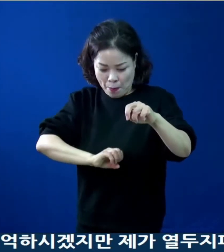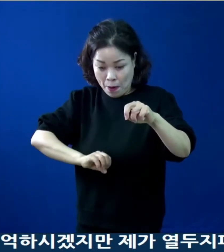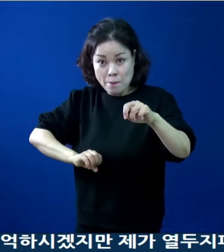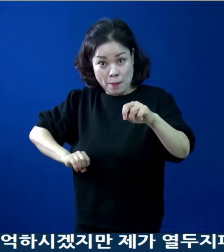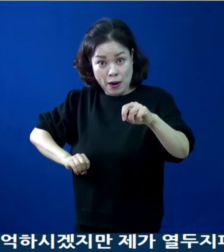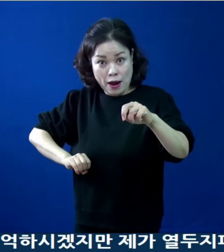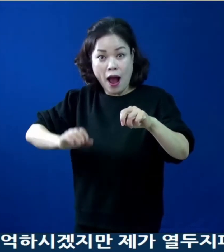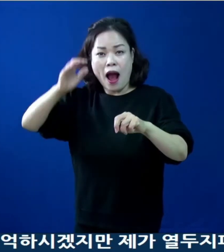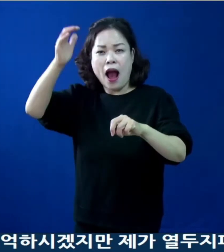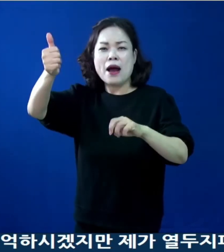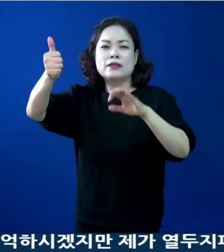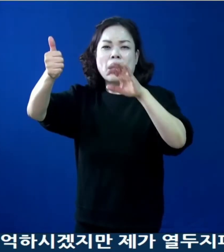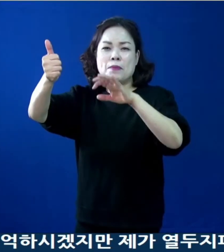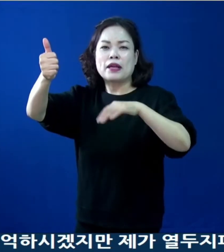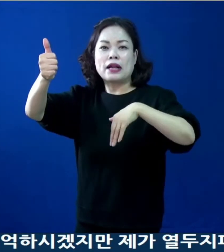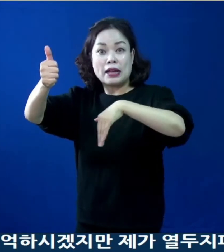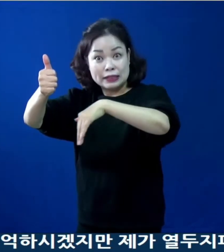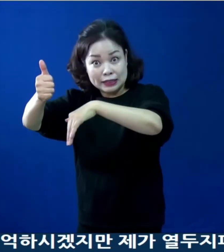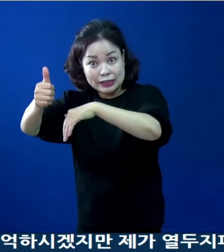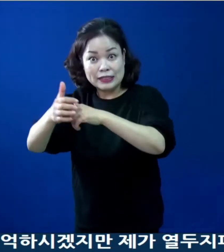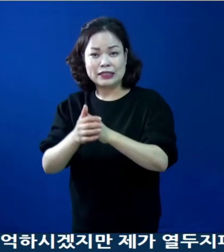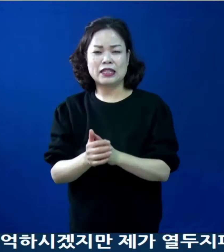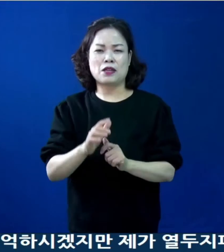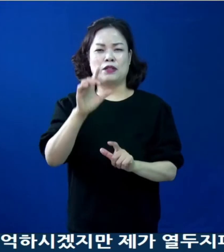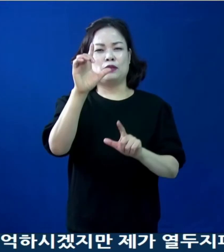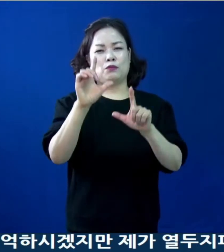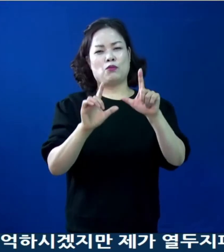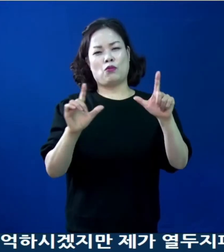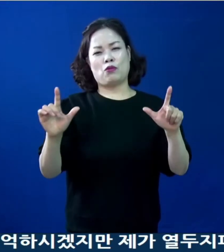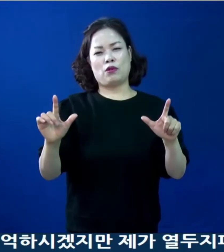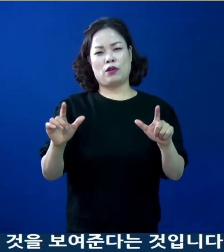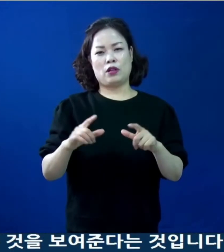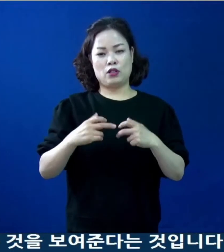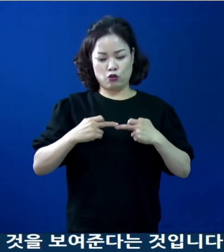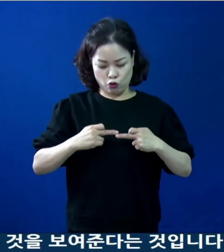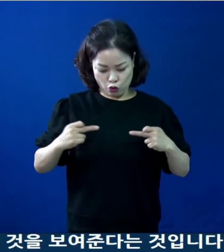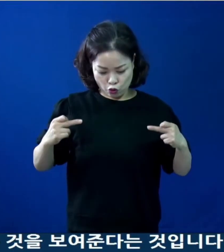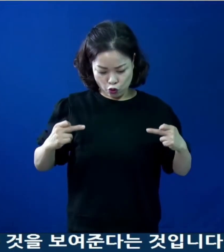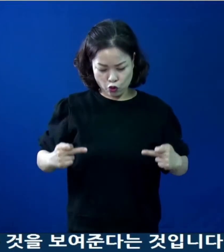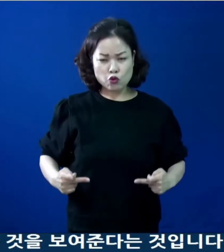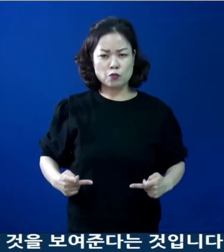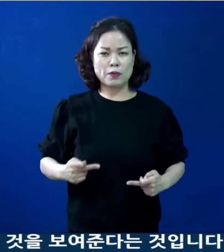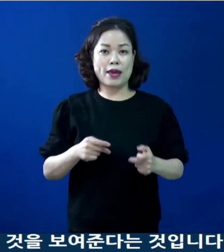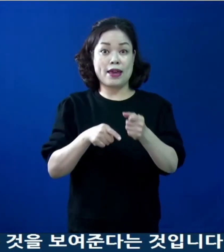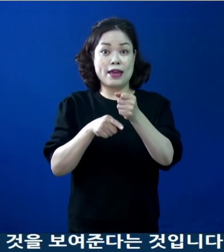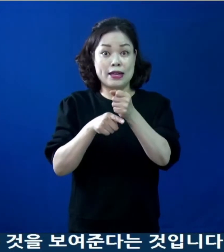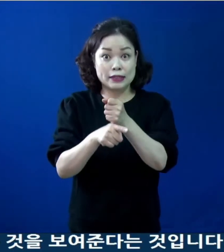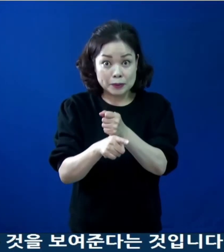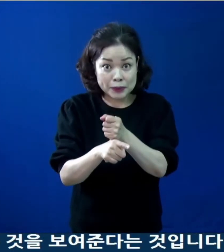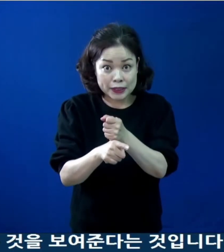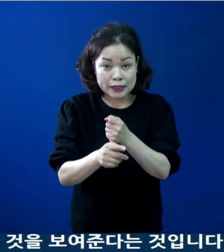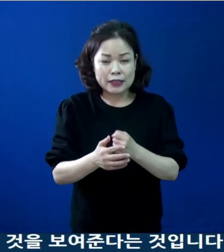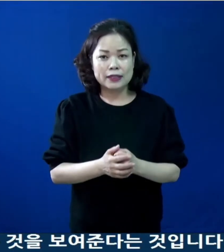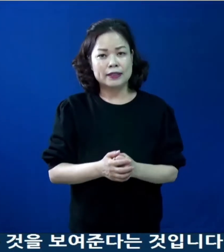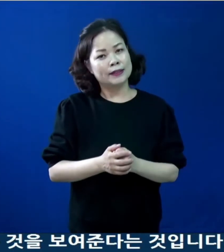앞에 나아가는 그런 이 모습이 흉패의 의미라는 것입니다.